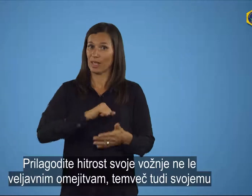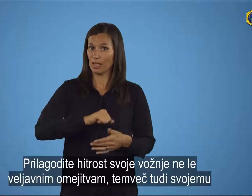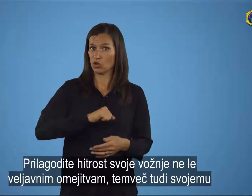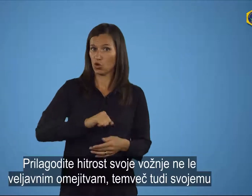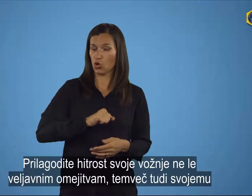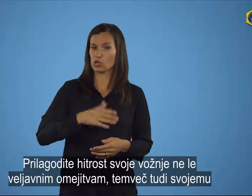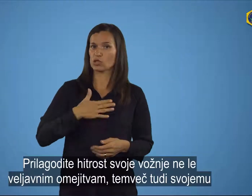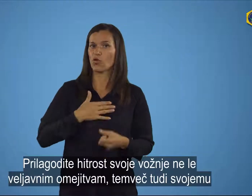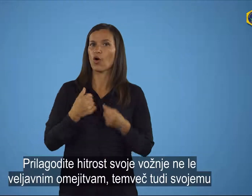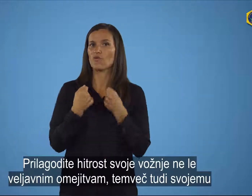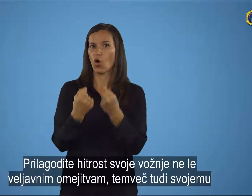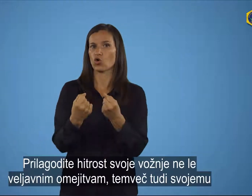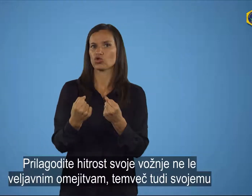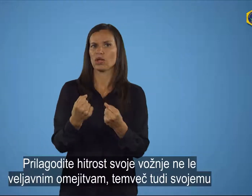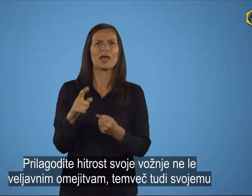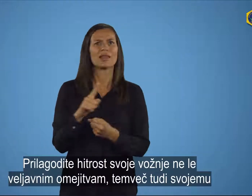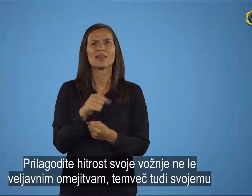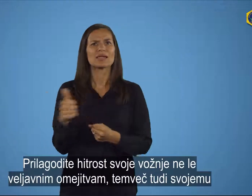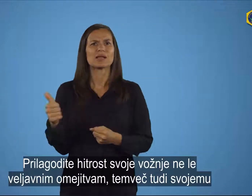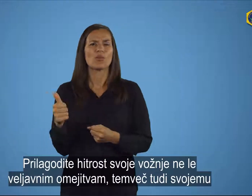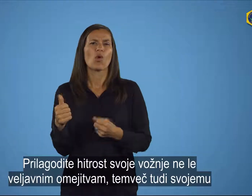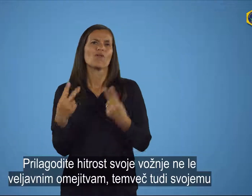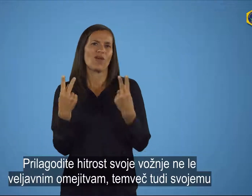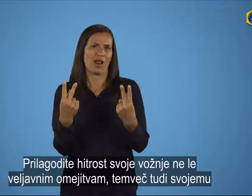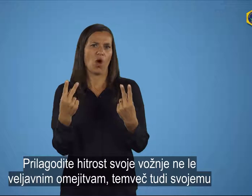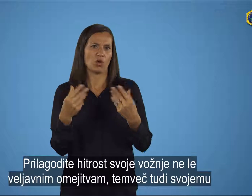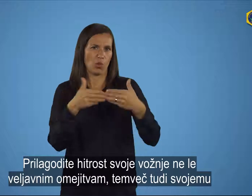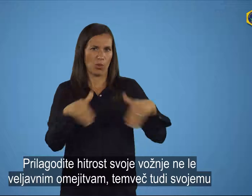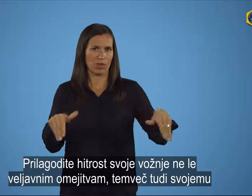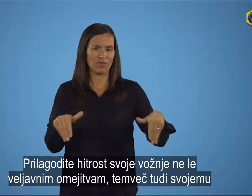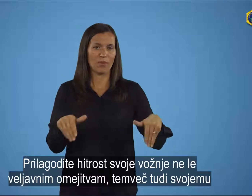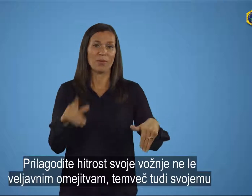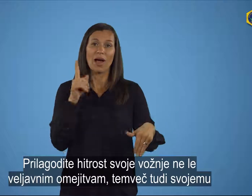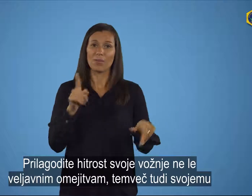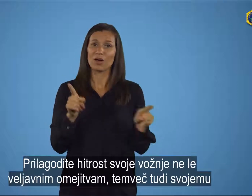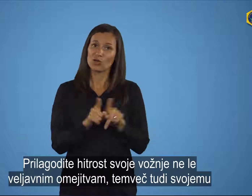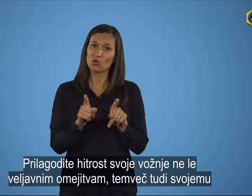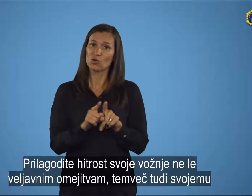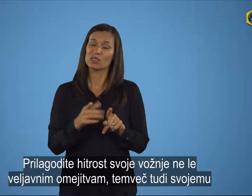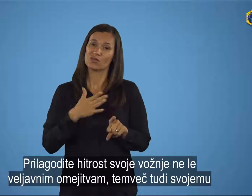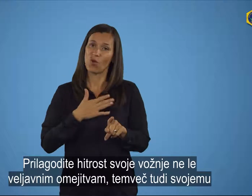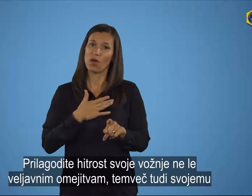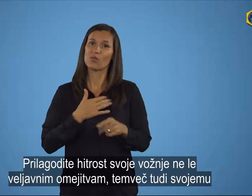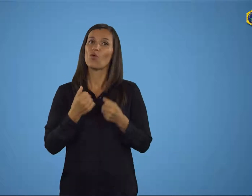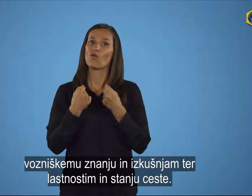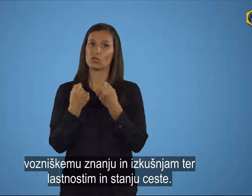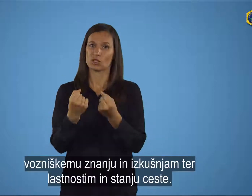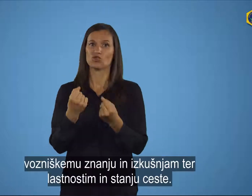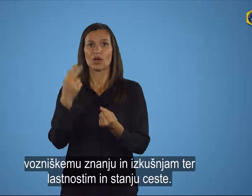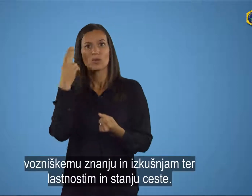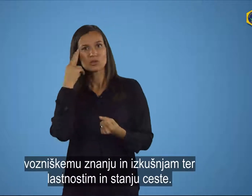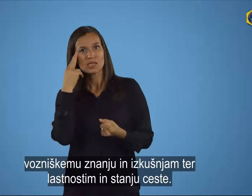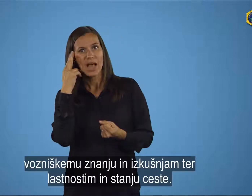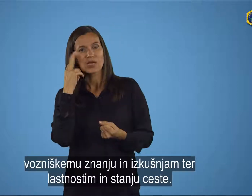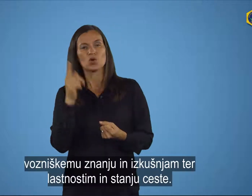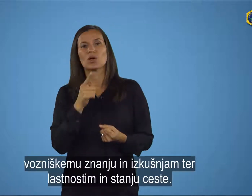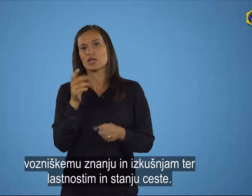Prilagodite hitrost svoje vožnje ne le veljavnim omejitvam, temveč tudi svojemu vozniškemu znanju in